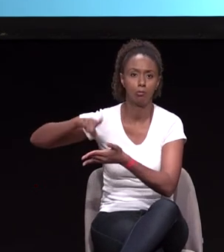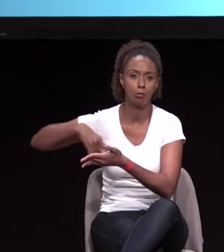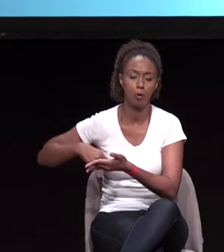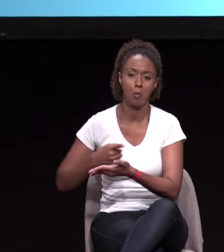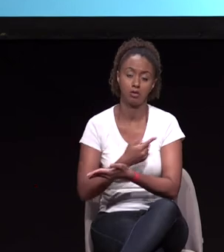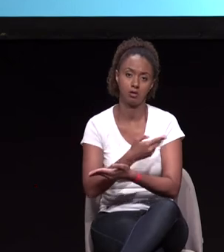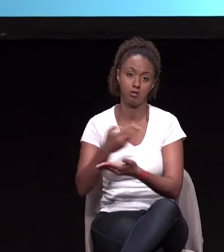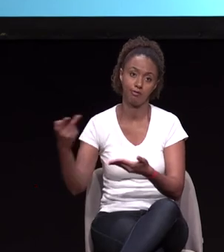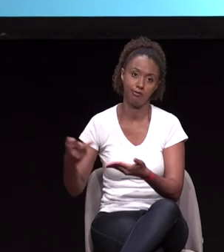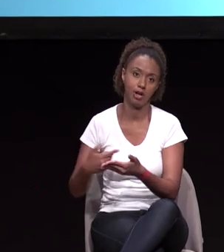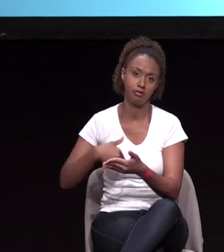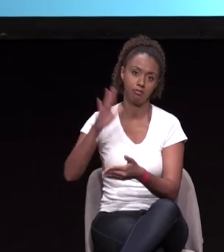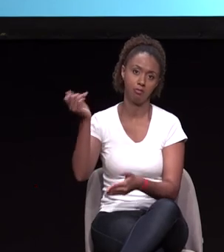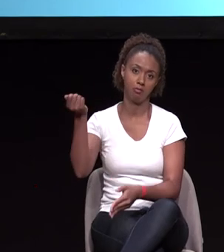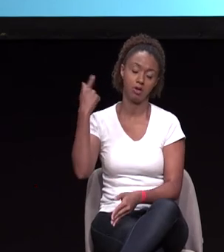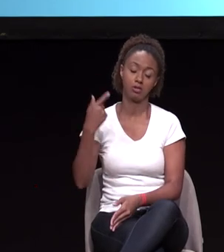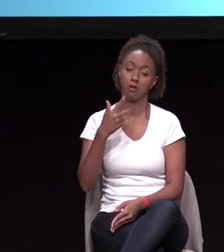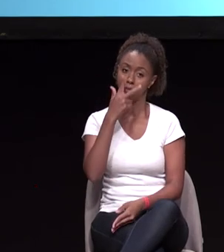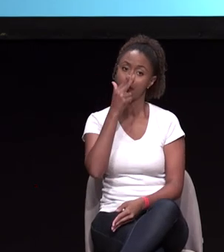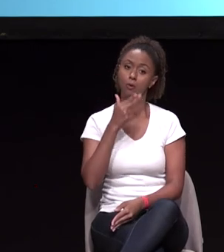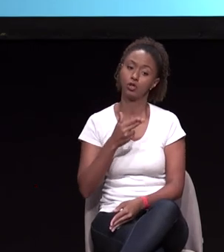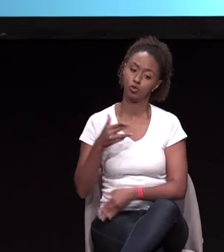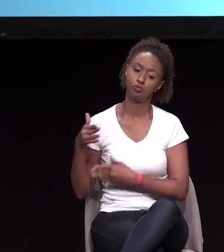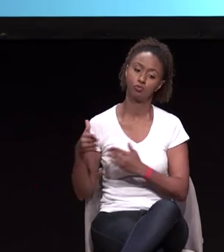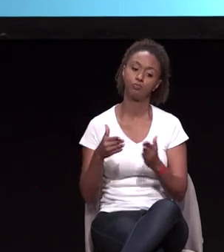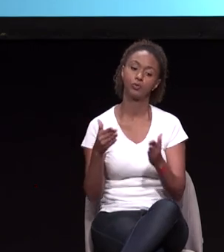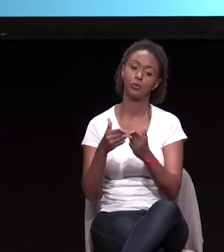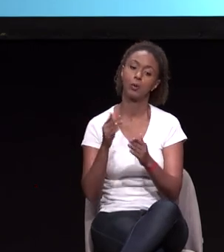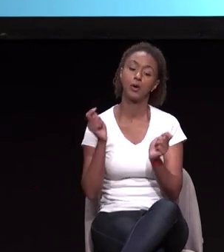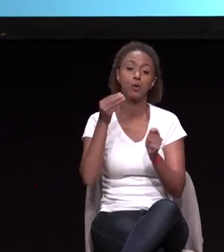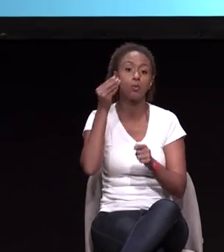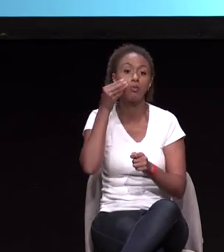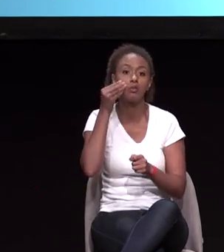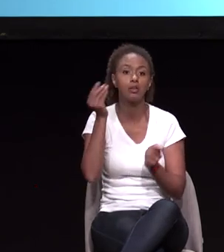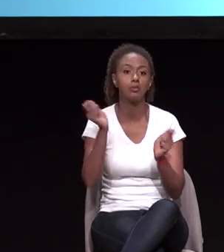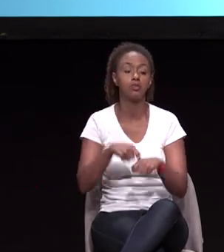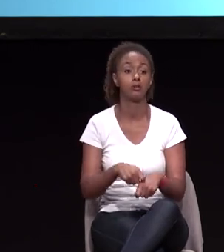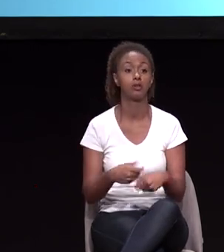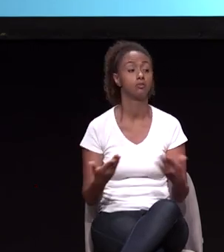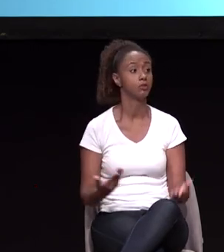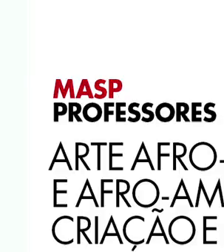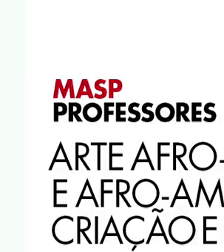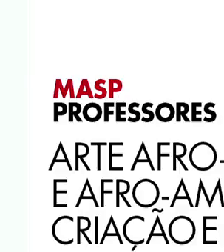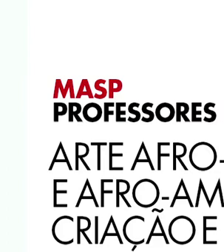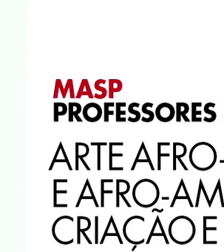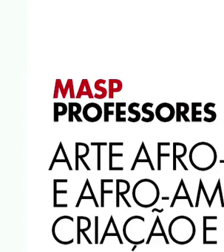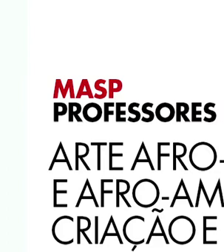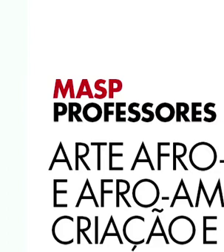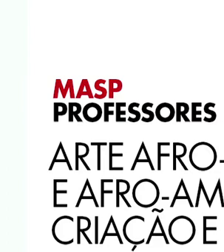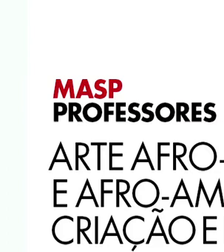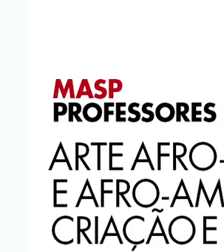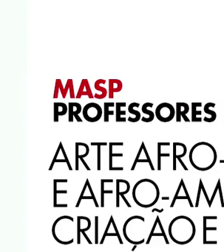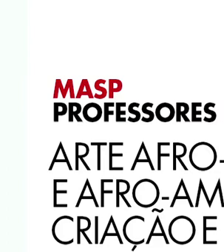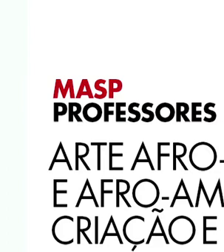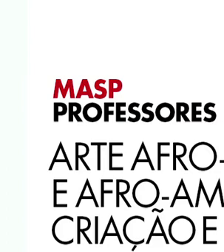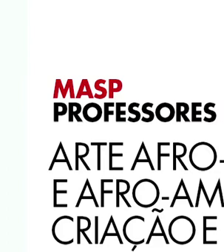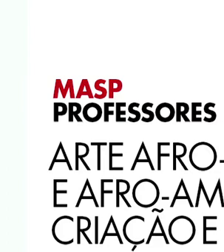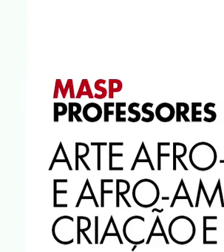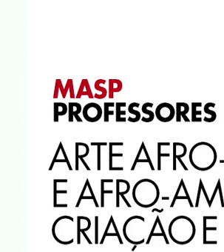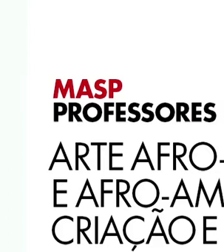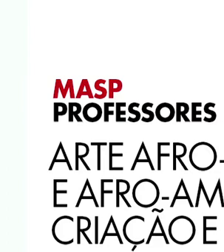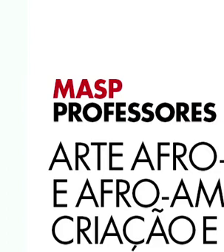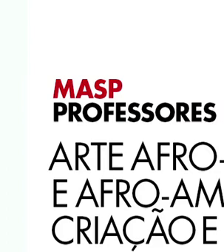imagine que assim a gente caminha para um na propriedade é perfeito e acho que que o que nos une aqui é essa idéia do do